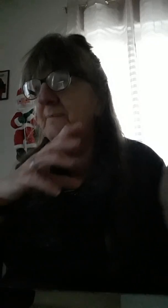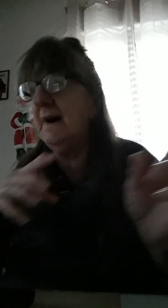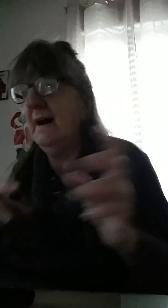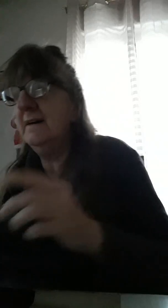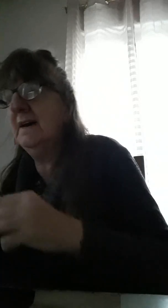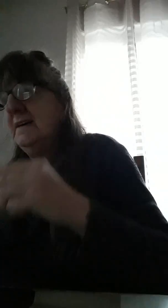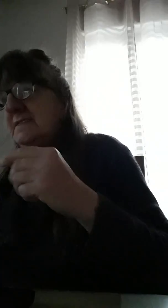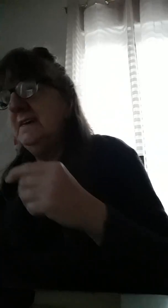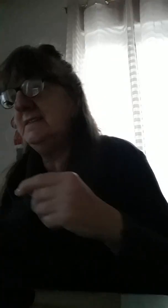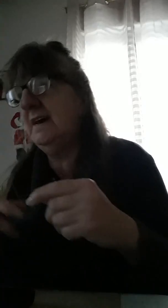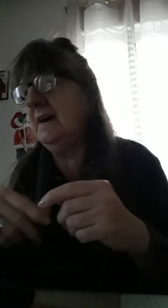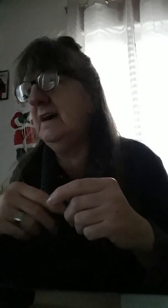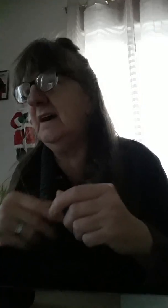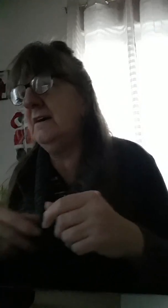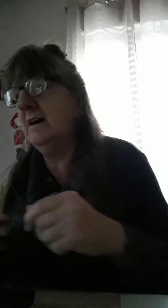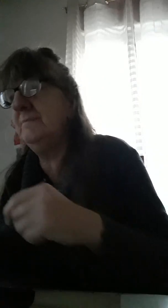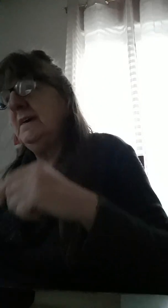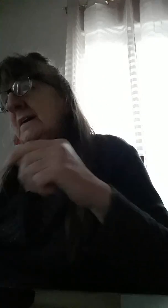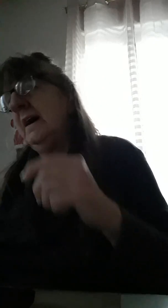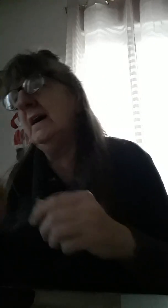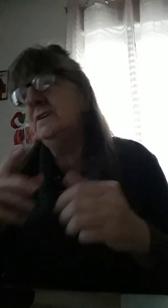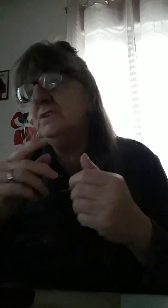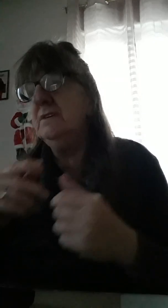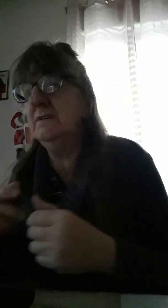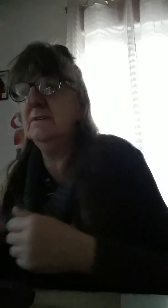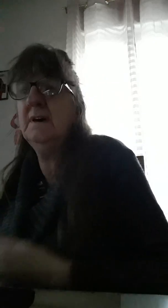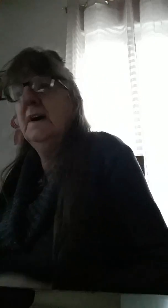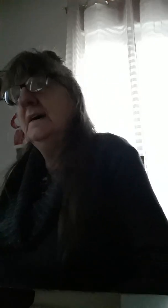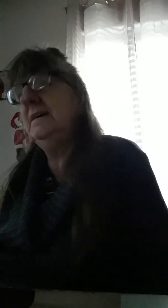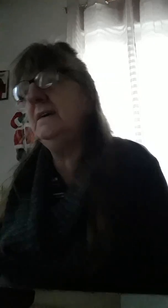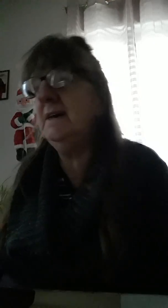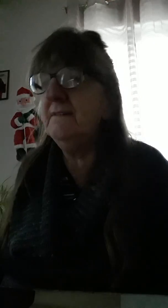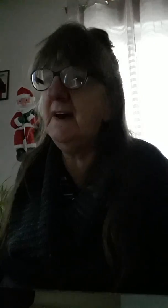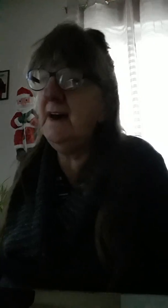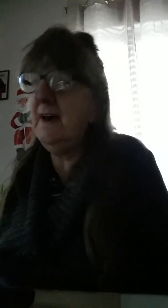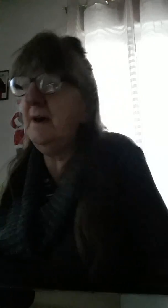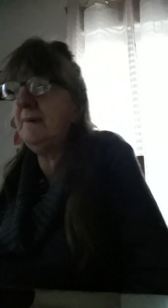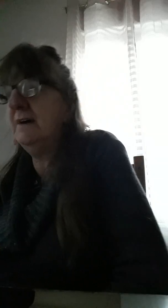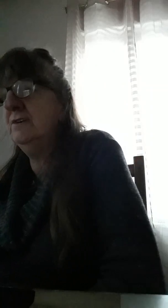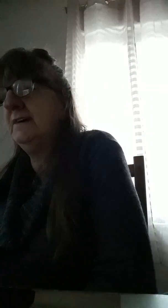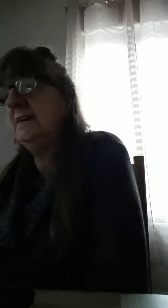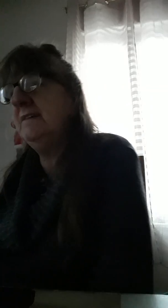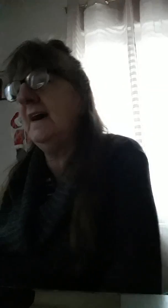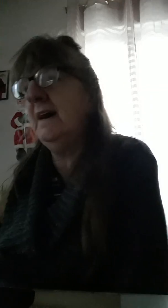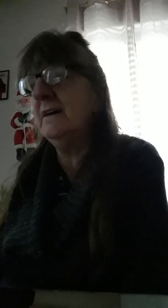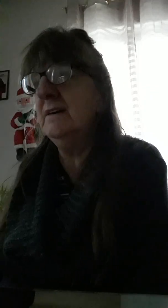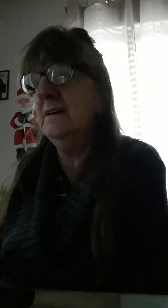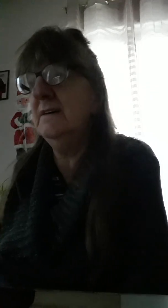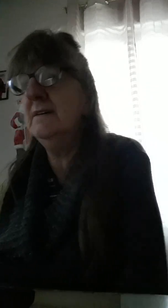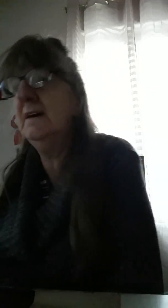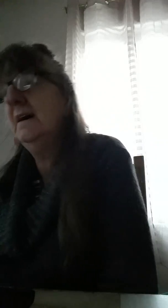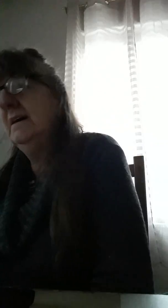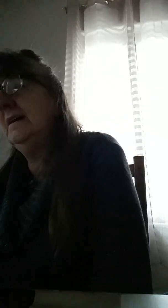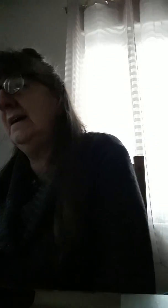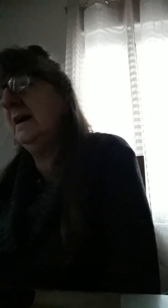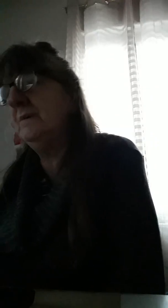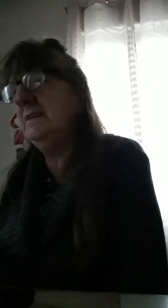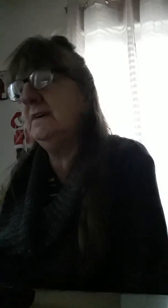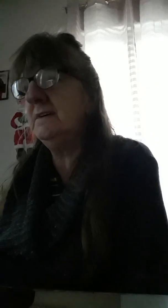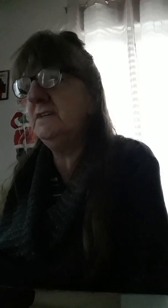salama, c'était un mirage. Il n'y avait pas de rivière, et la bonne nuit riche